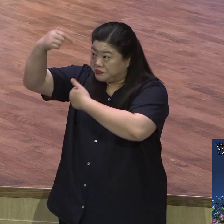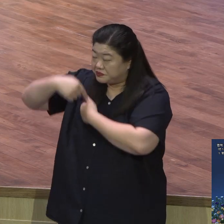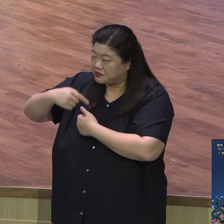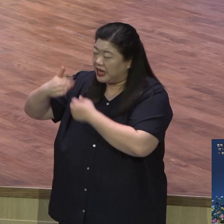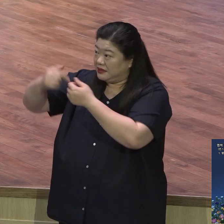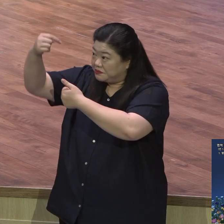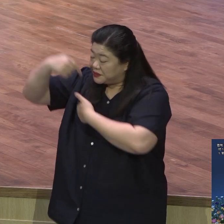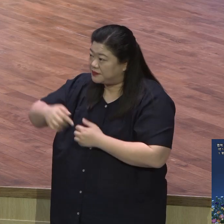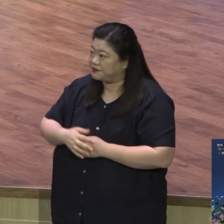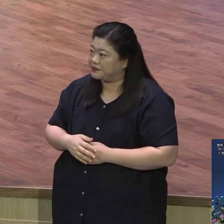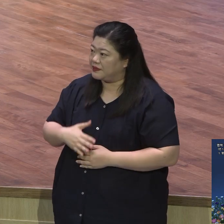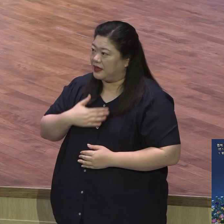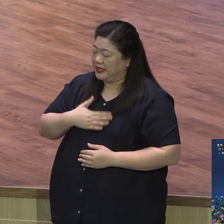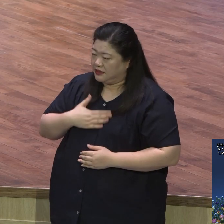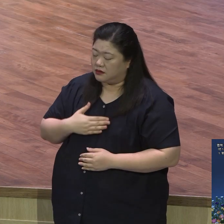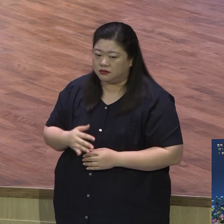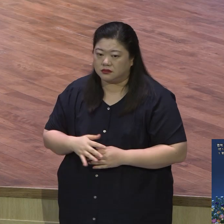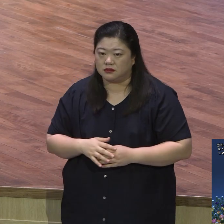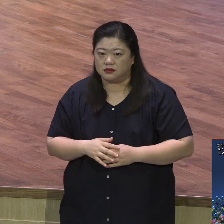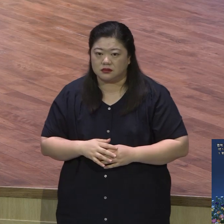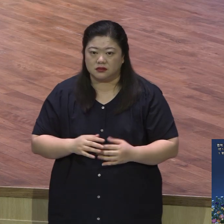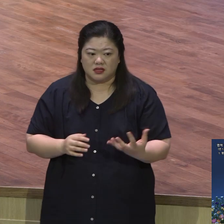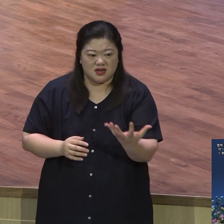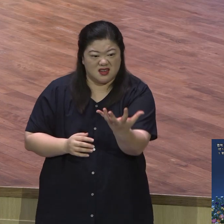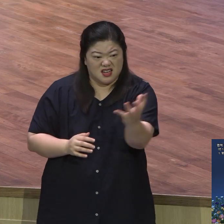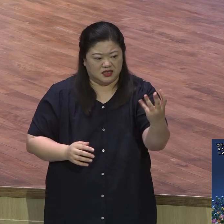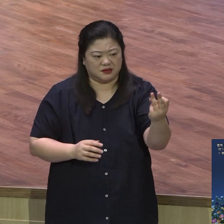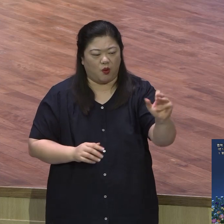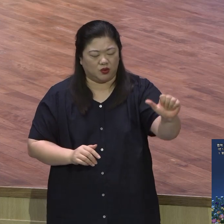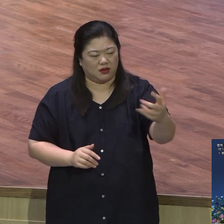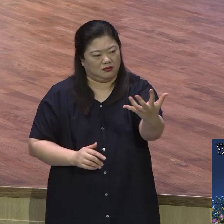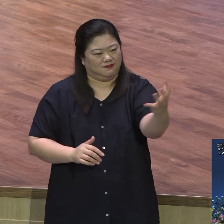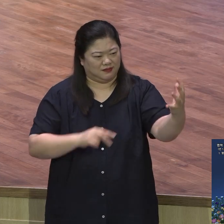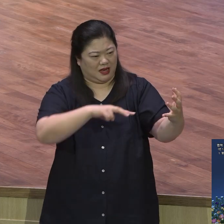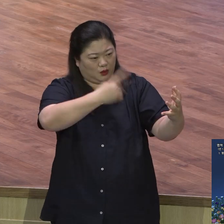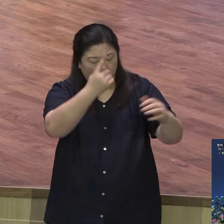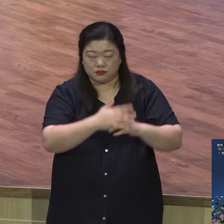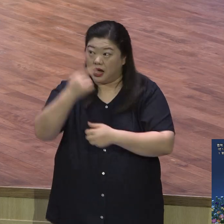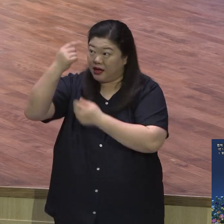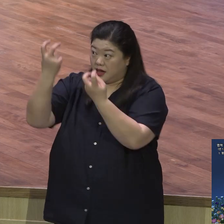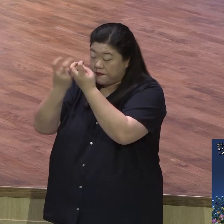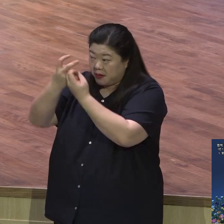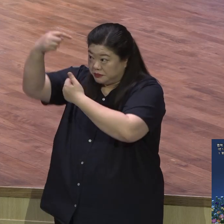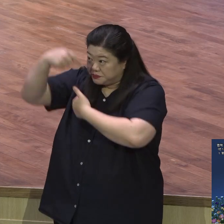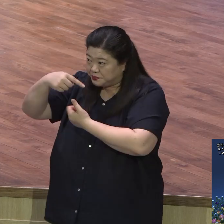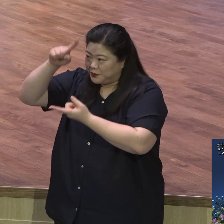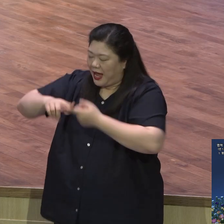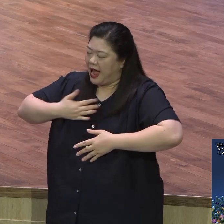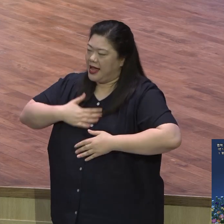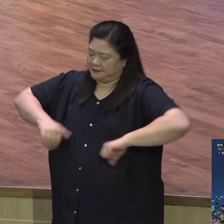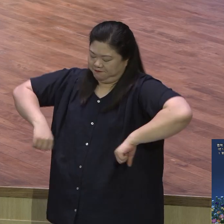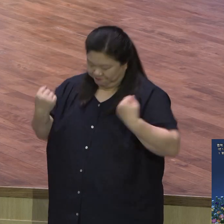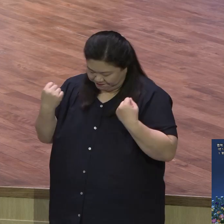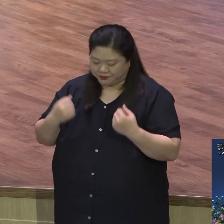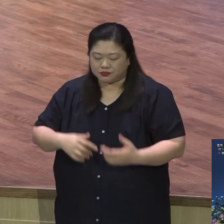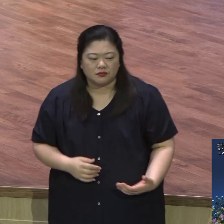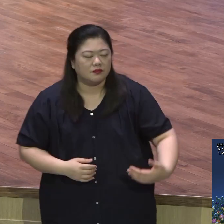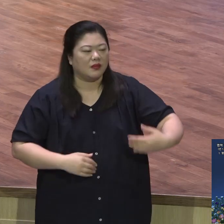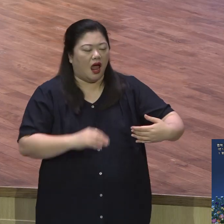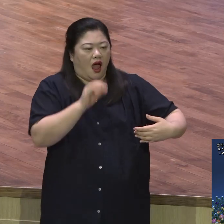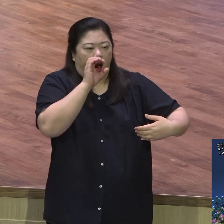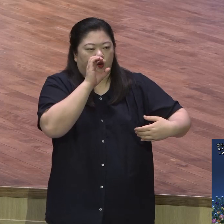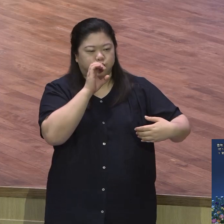13만 5천 앞에 죽을 줄 모르고 그 시기는 그대로 그렇게 팍 했더니 어떻게 된